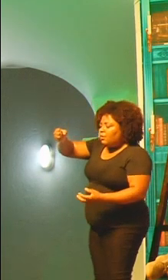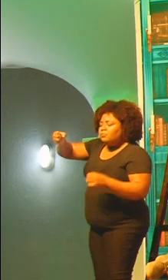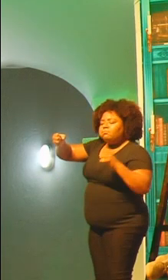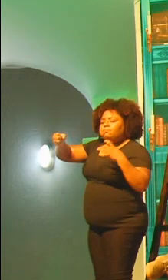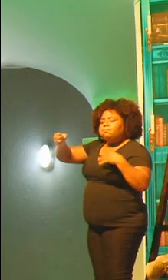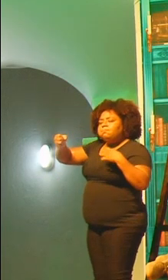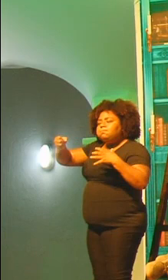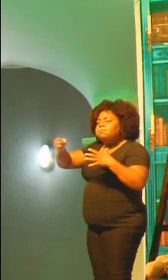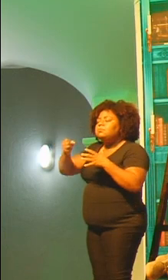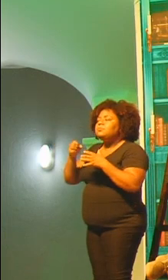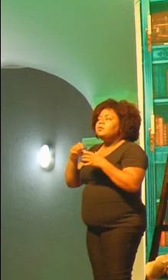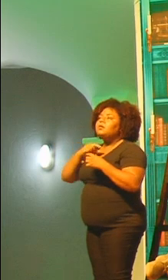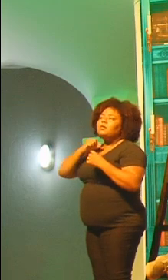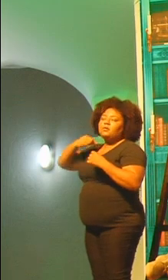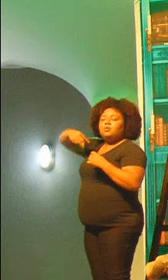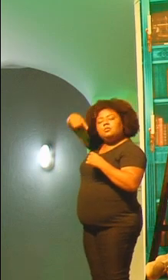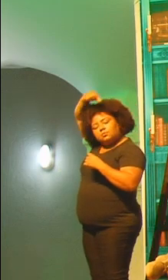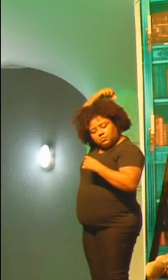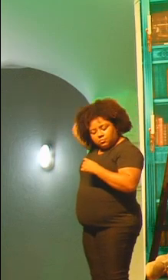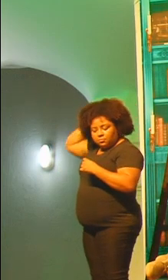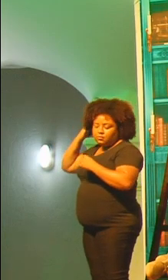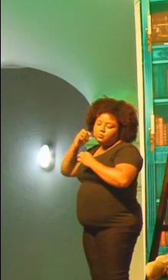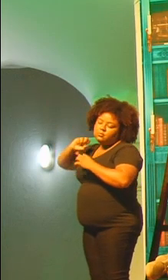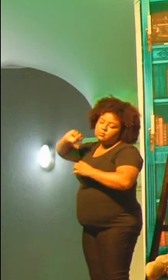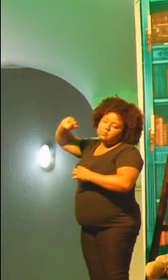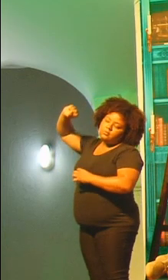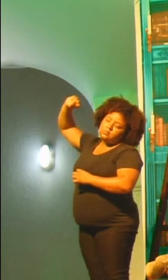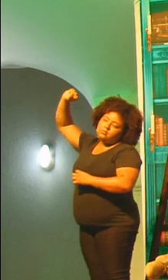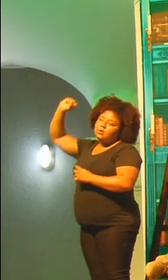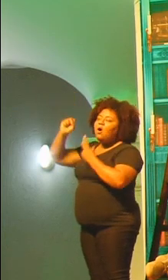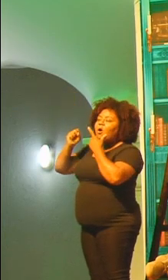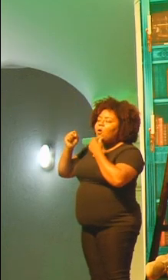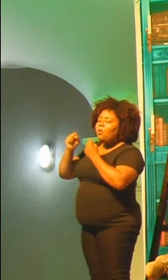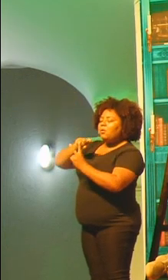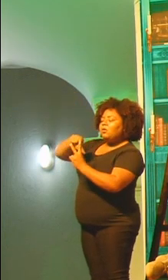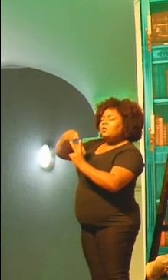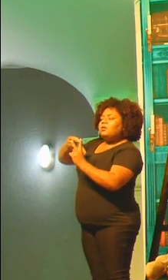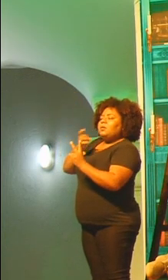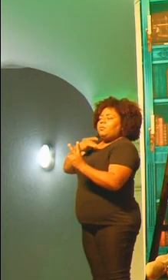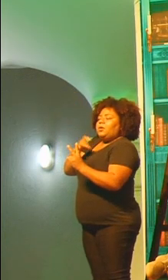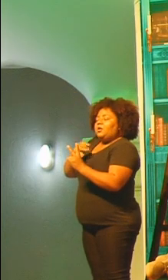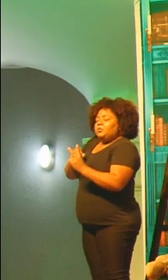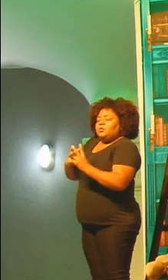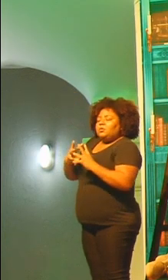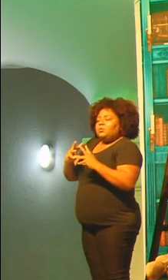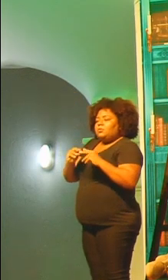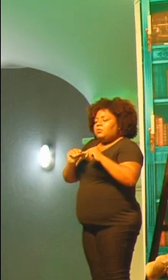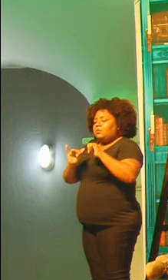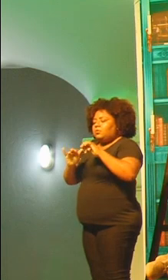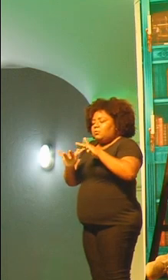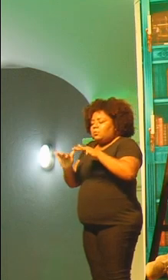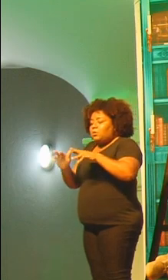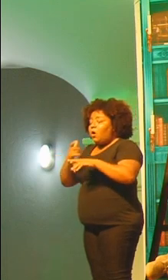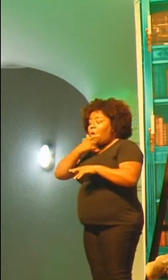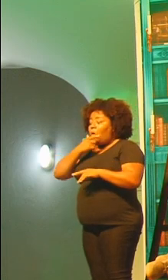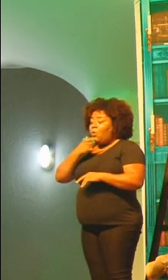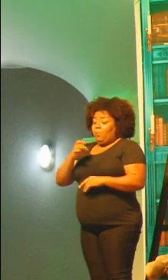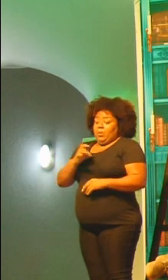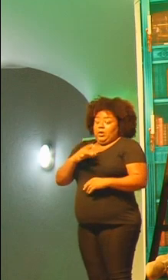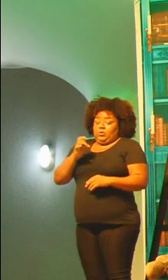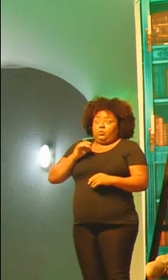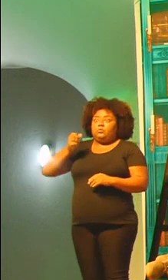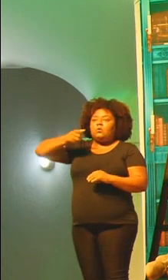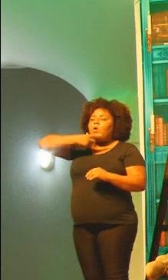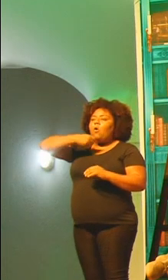envolvendo os pescoços de Adib e Rafik, estava nas mãos do algoz que forjou o seu nó. Aprendi